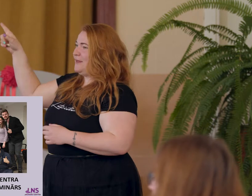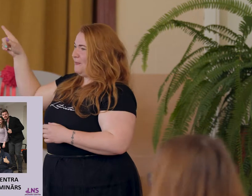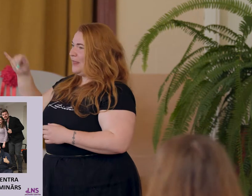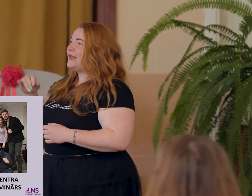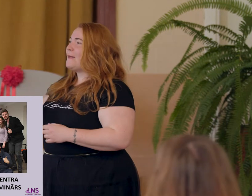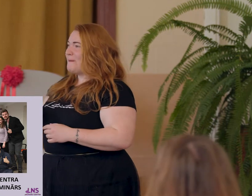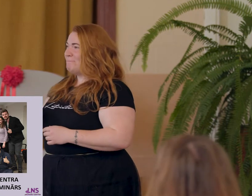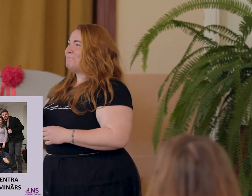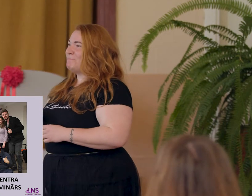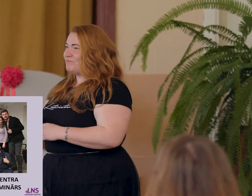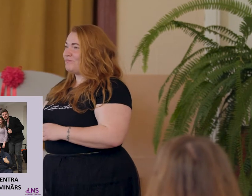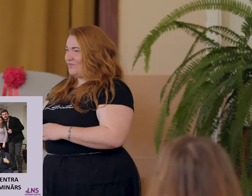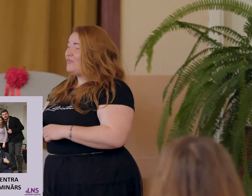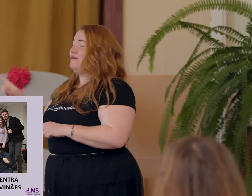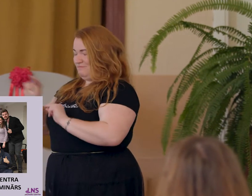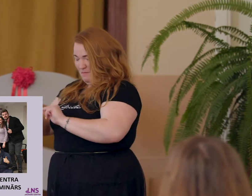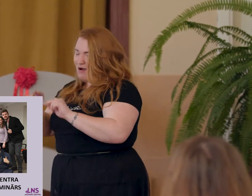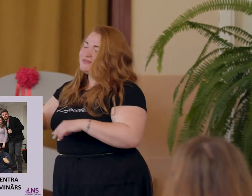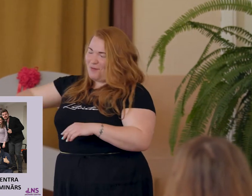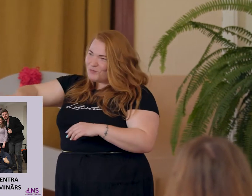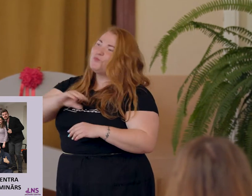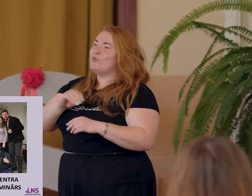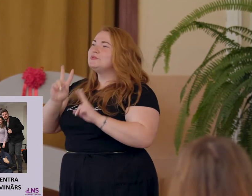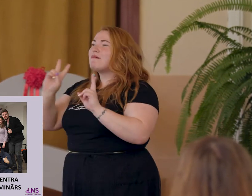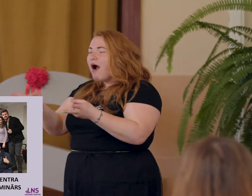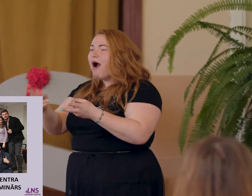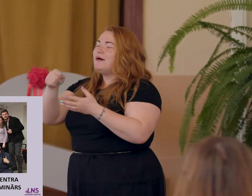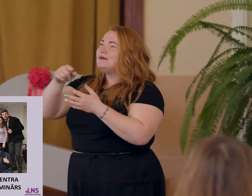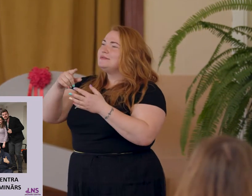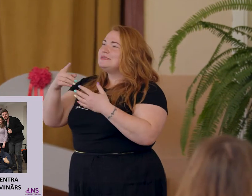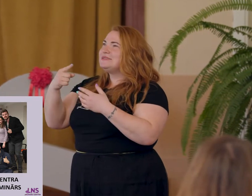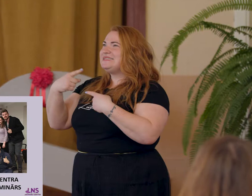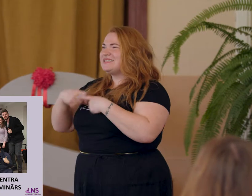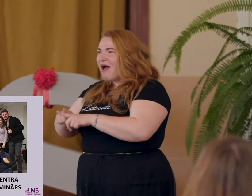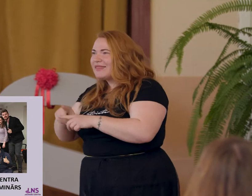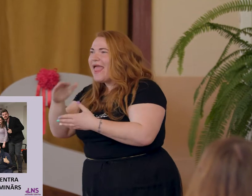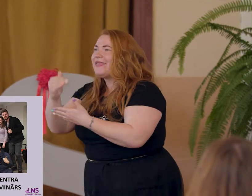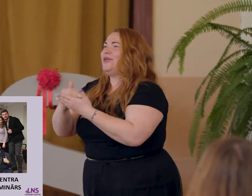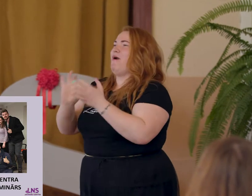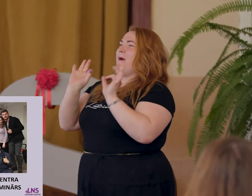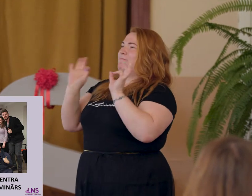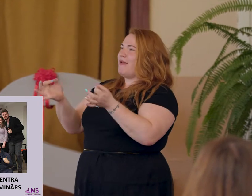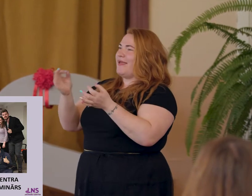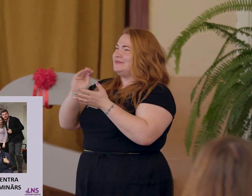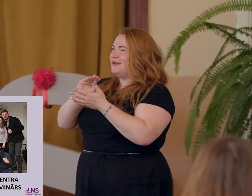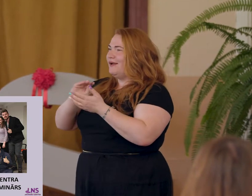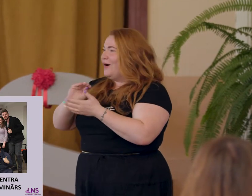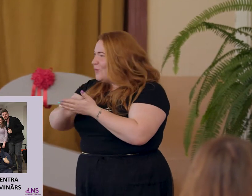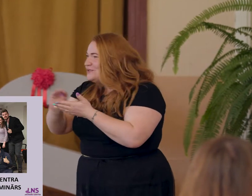pieeju un pasniedza mums visiem, kā pareizi tehniski rīkoties,